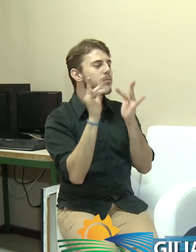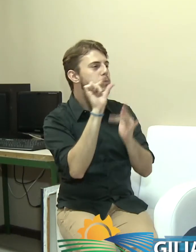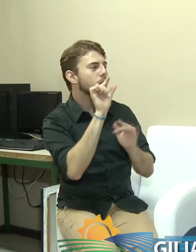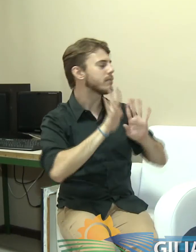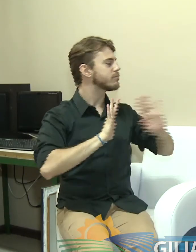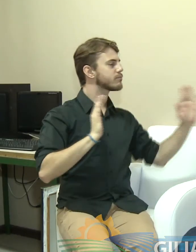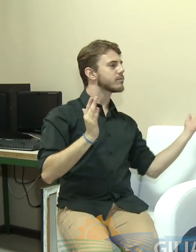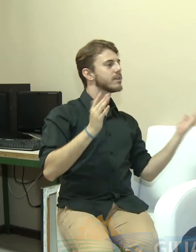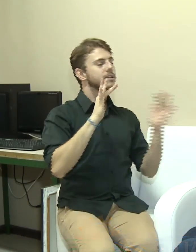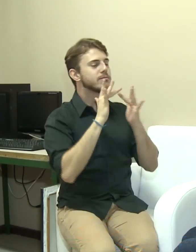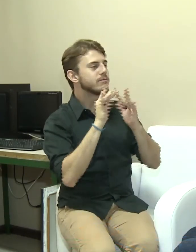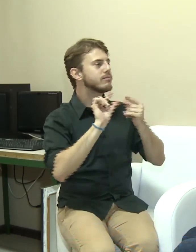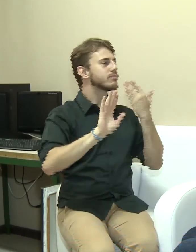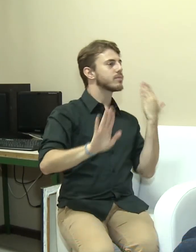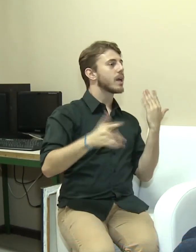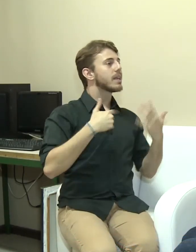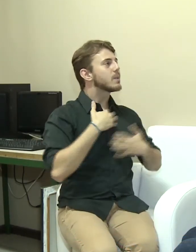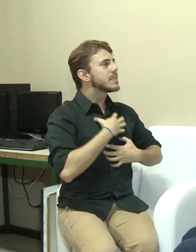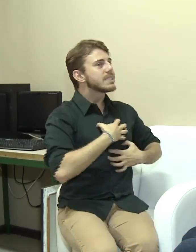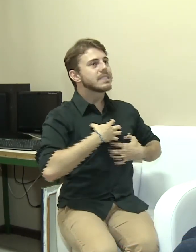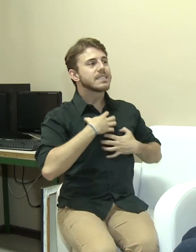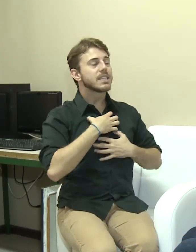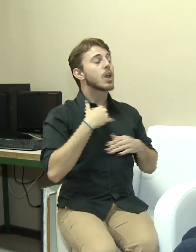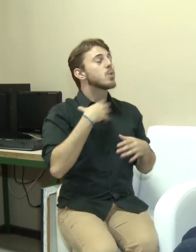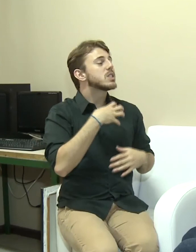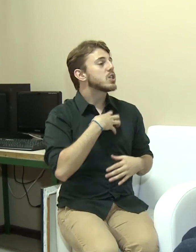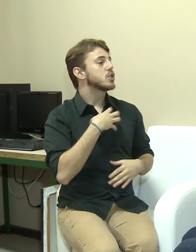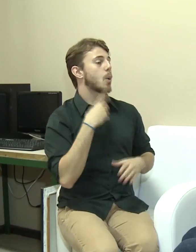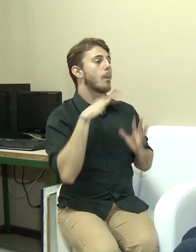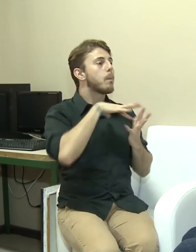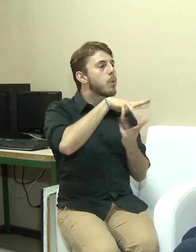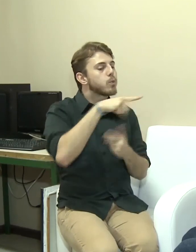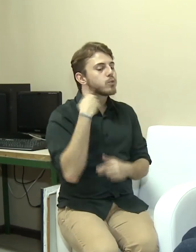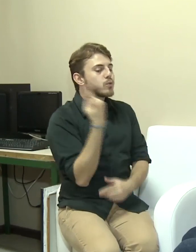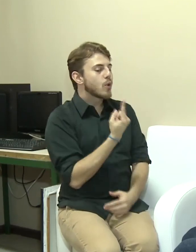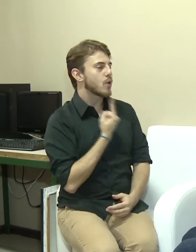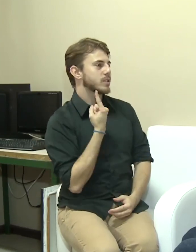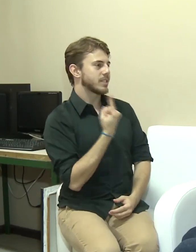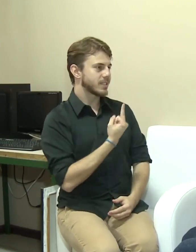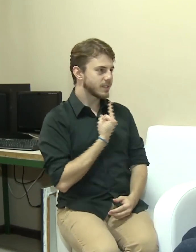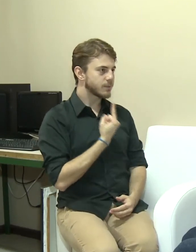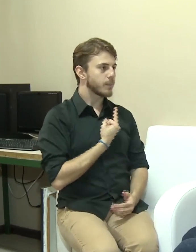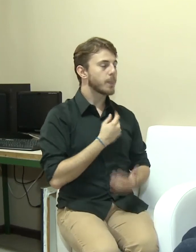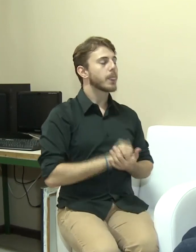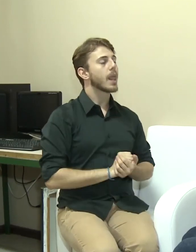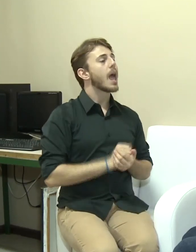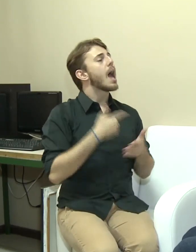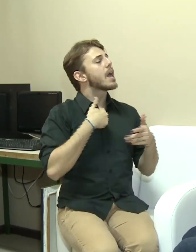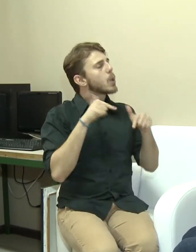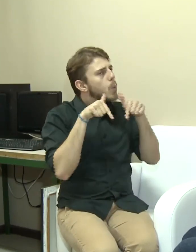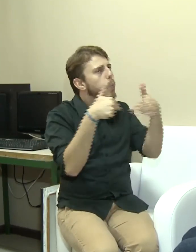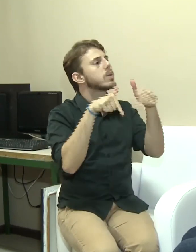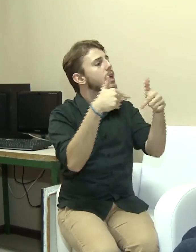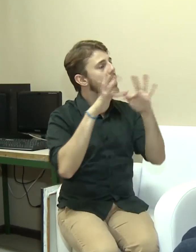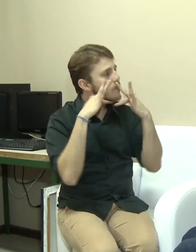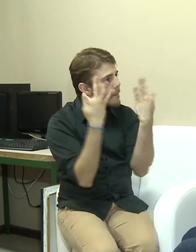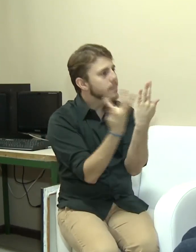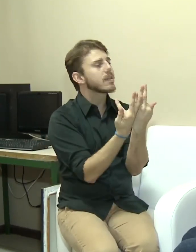os amigos às vezes tentavam ter contato com ele, às vezes não. Ele se sentia muito angustiado, ele se sentia sozinho no mundo. E daí